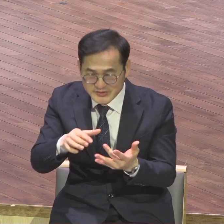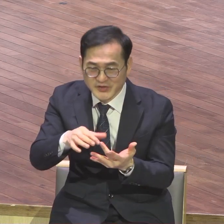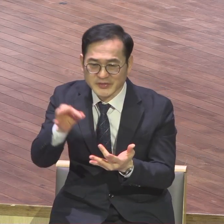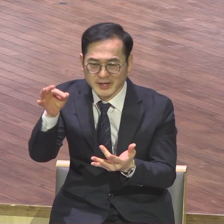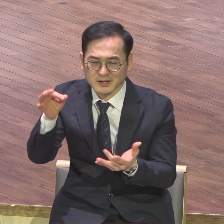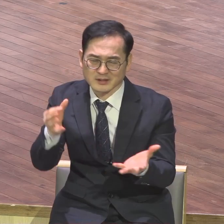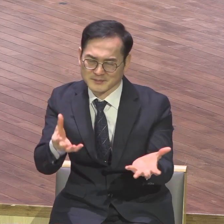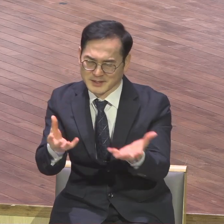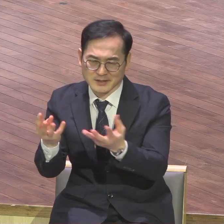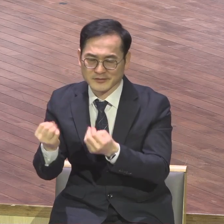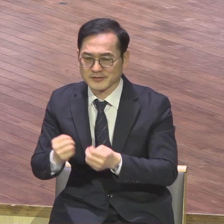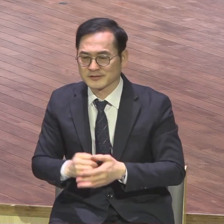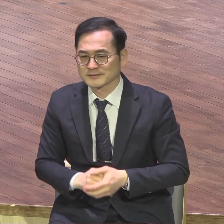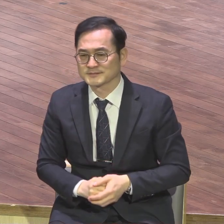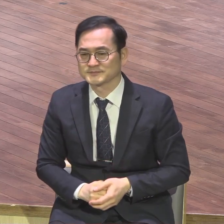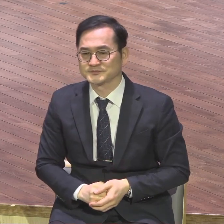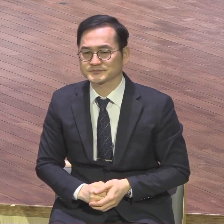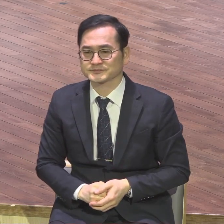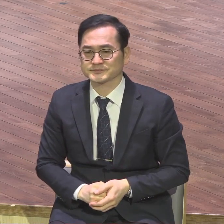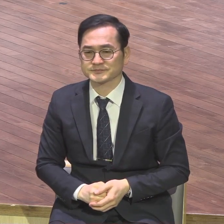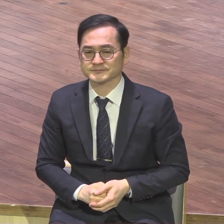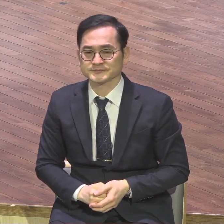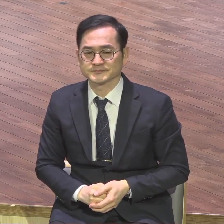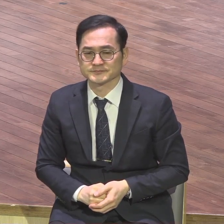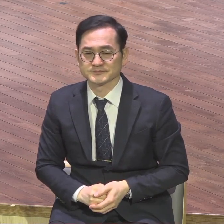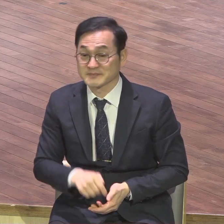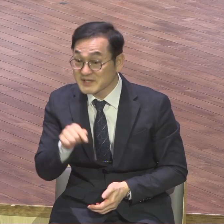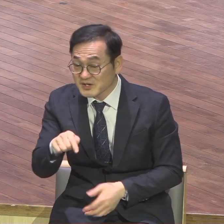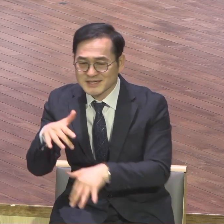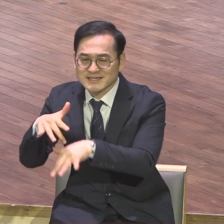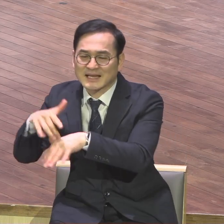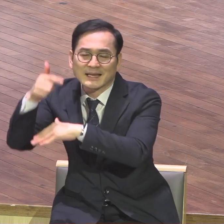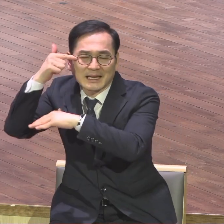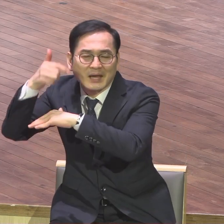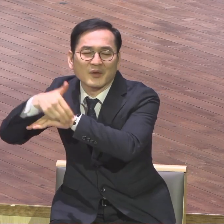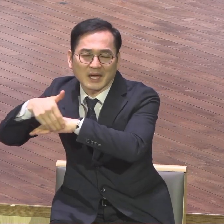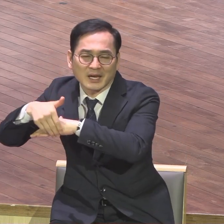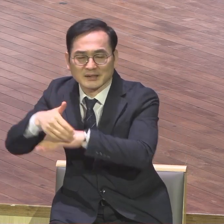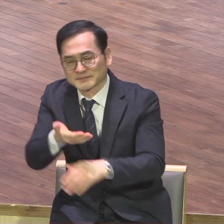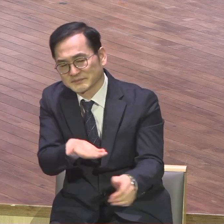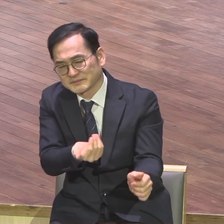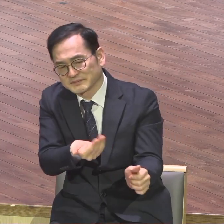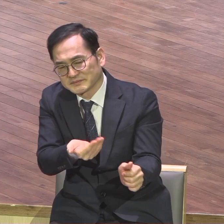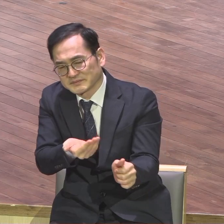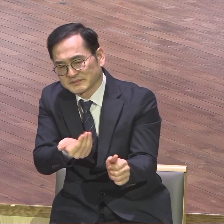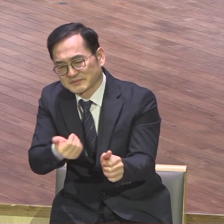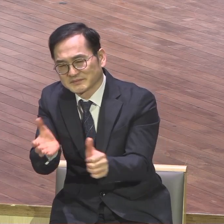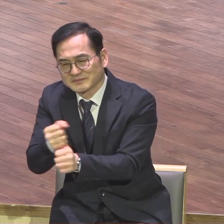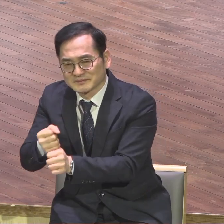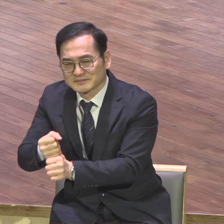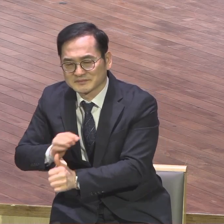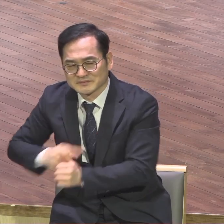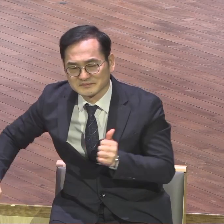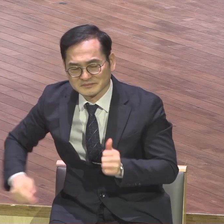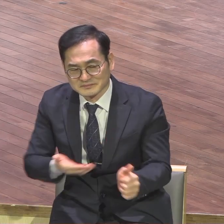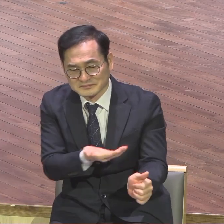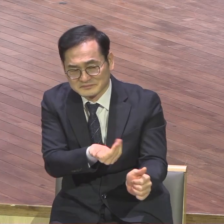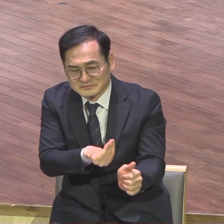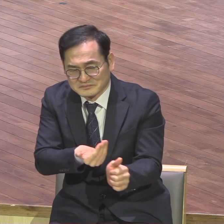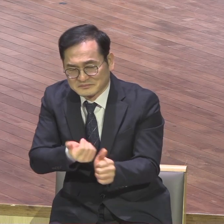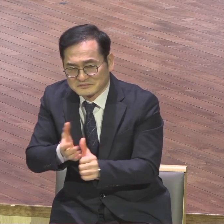선택. 자, 이것이 뭐야? 사단의 관계입니다. 얼마나 많은 사람들이 여기 당하고 있는지 몰라요.